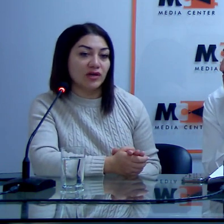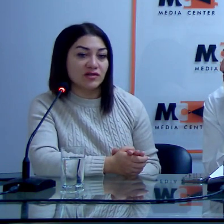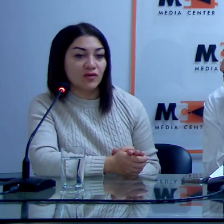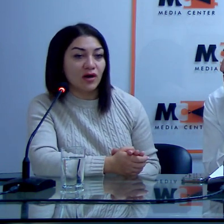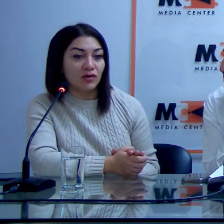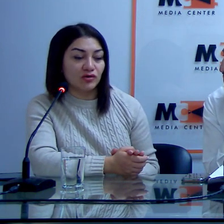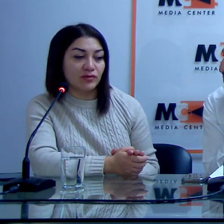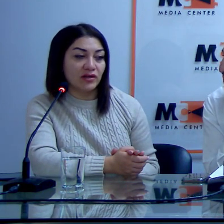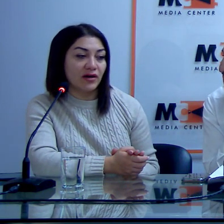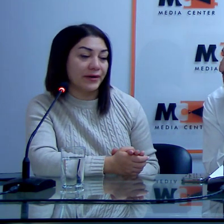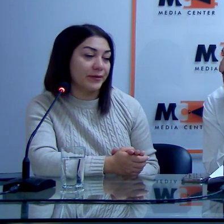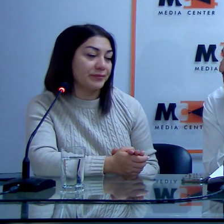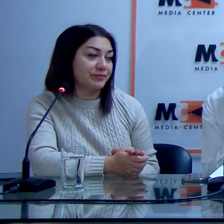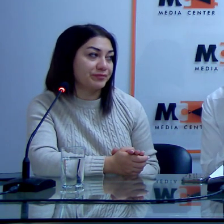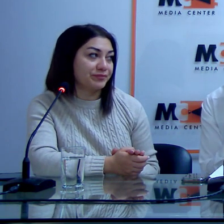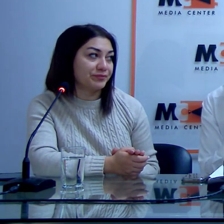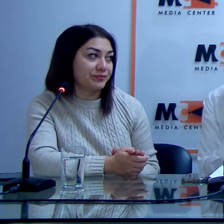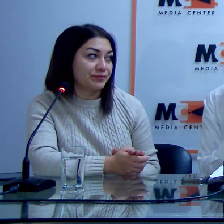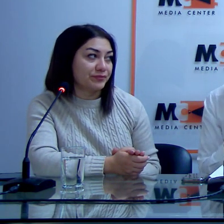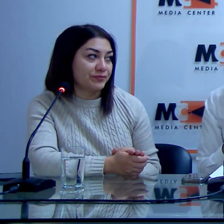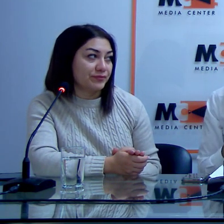լուսագրերով ուղեկցվող հաղորդումների քանակը։